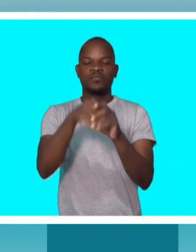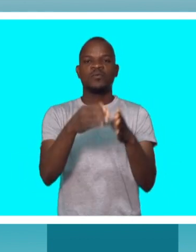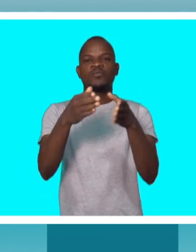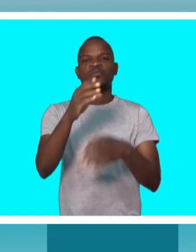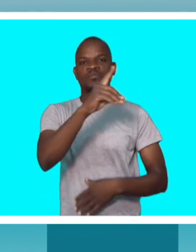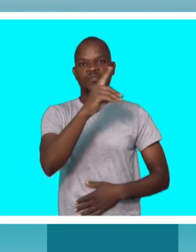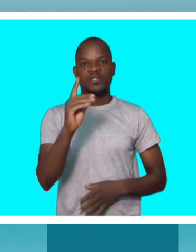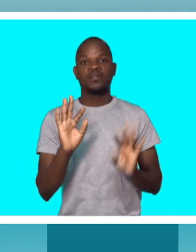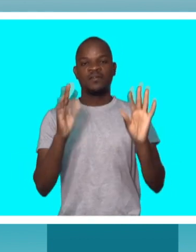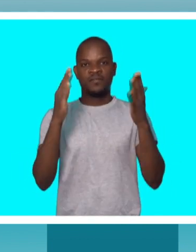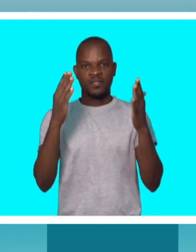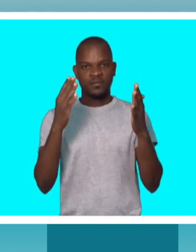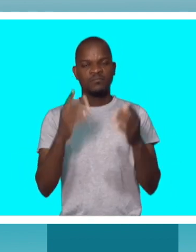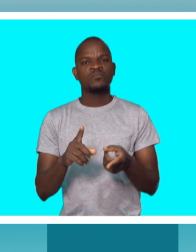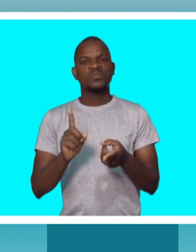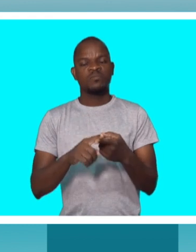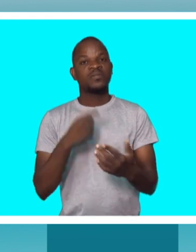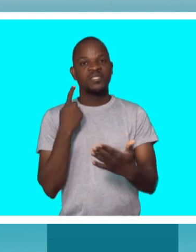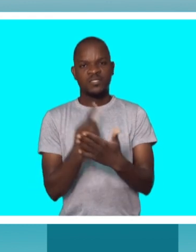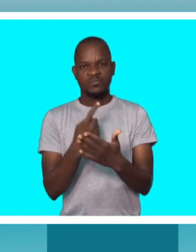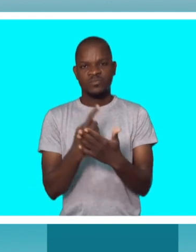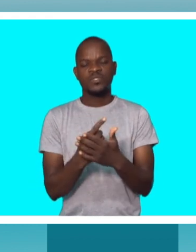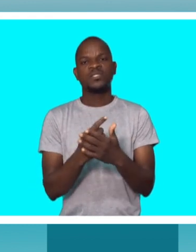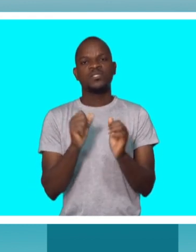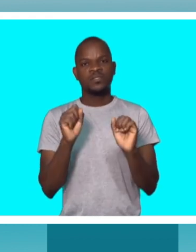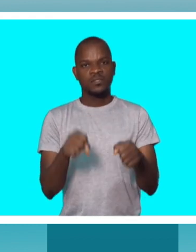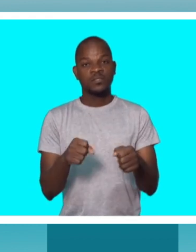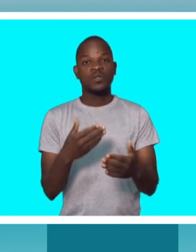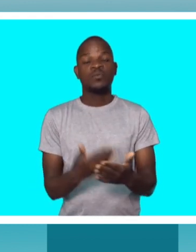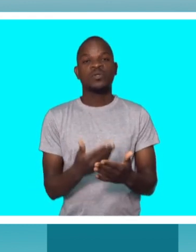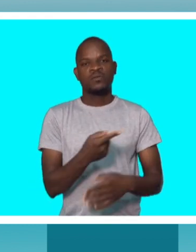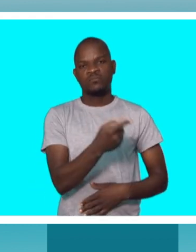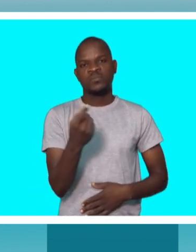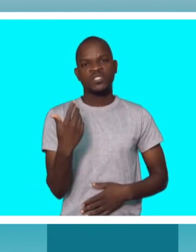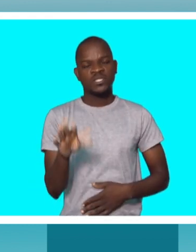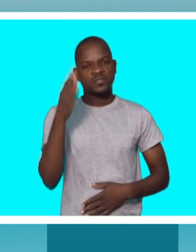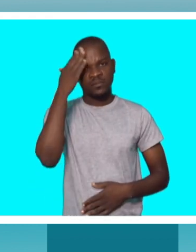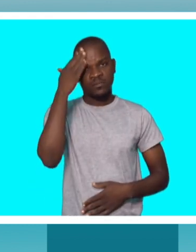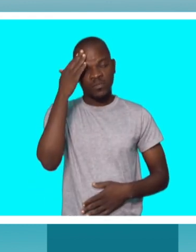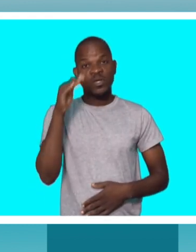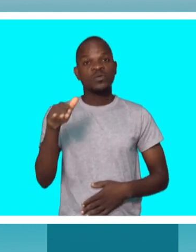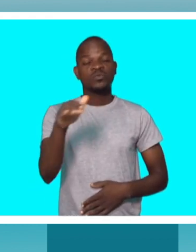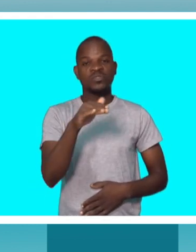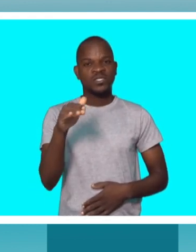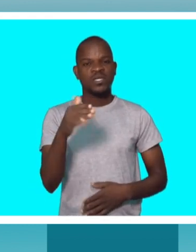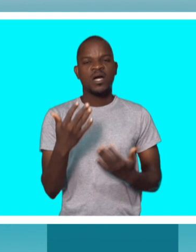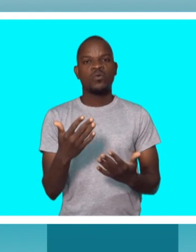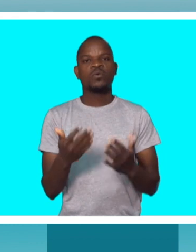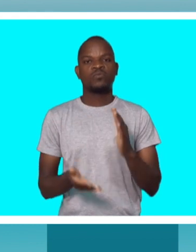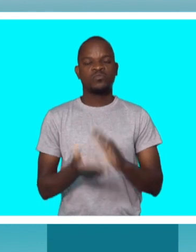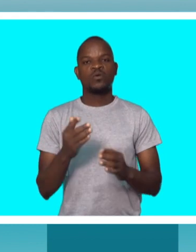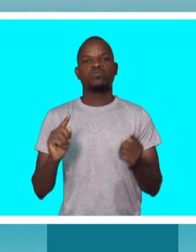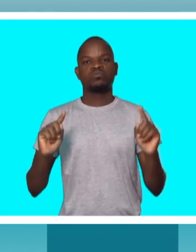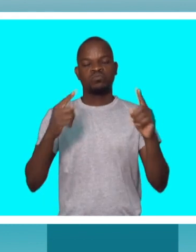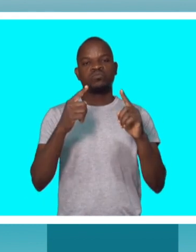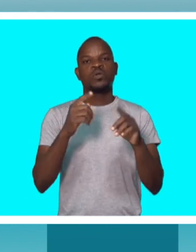inclusão das pessoas com deficiência na vida. É muito importante porque, como sabem, a sociedade está cada vez